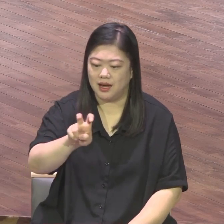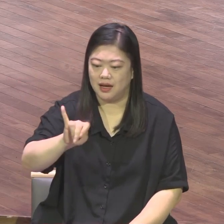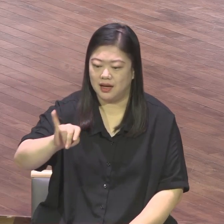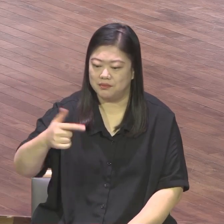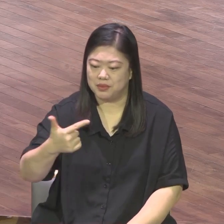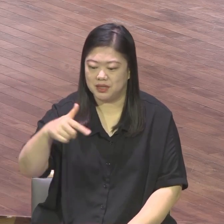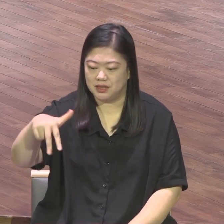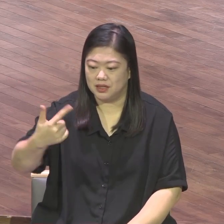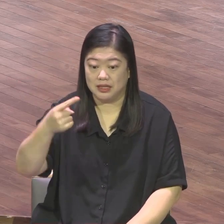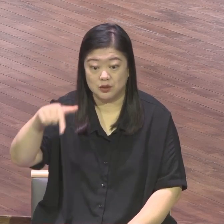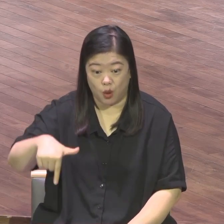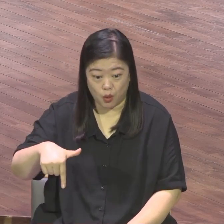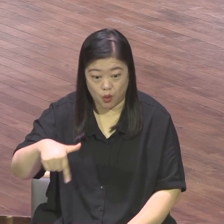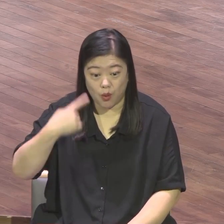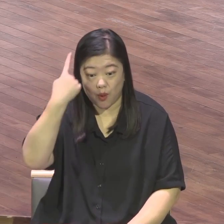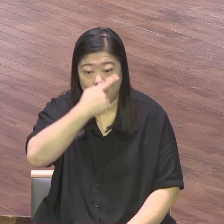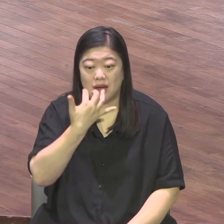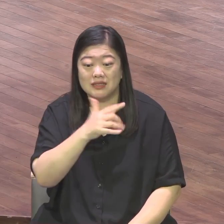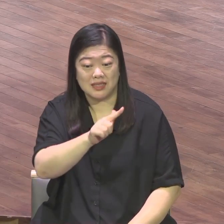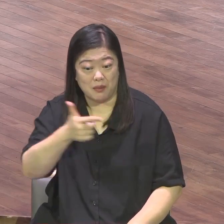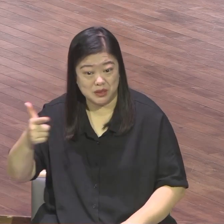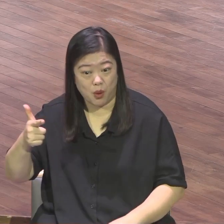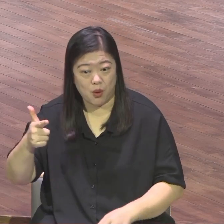그렇게 나갑니다. 여기서도